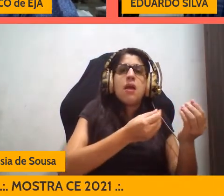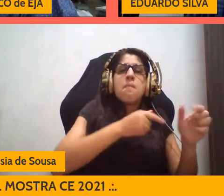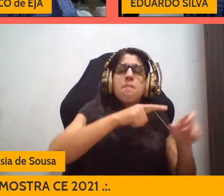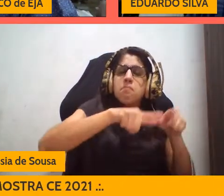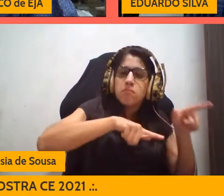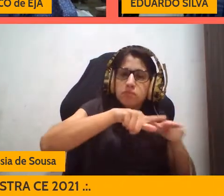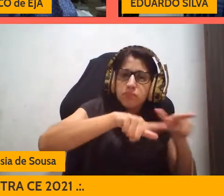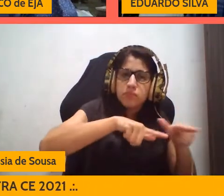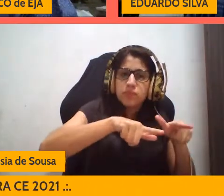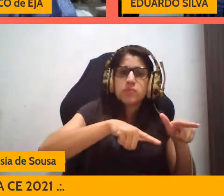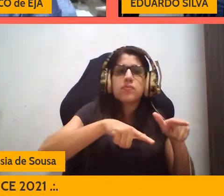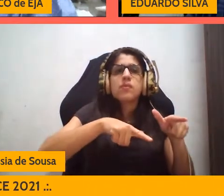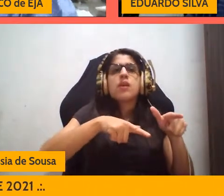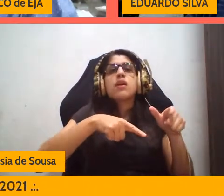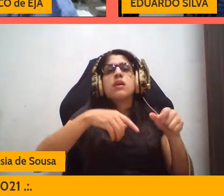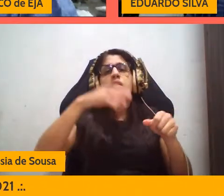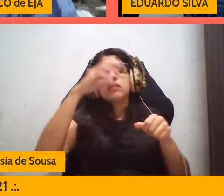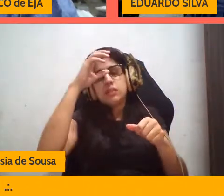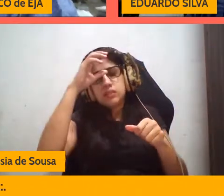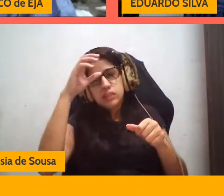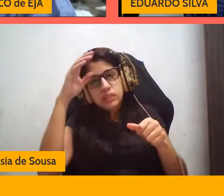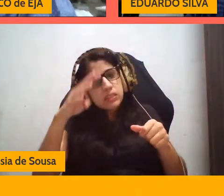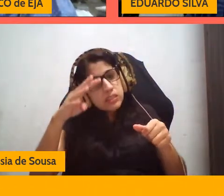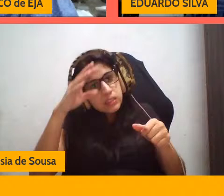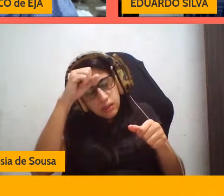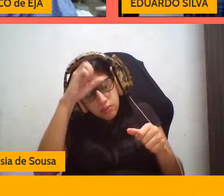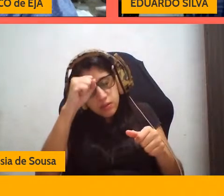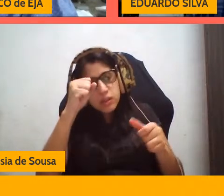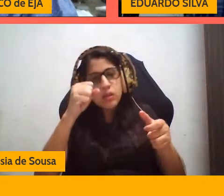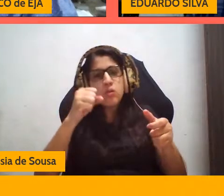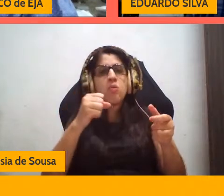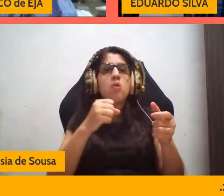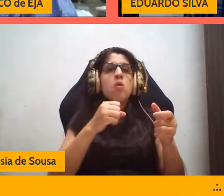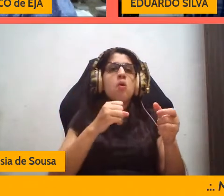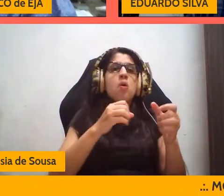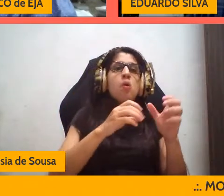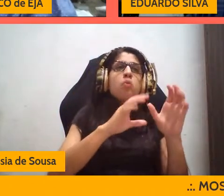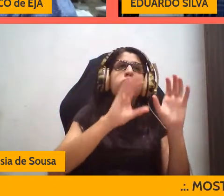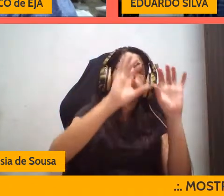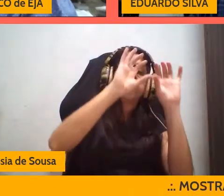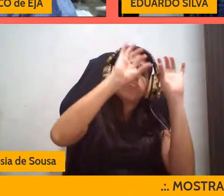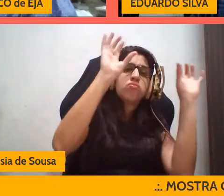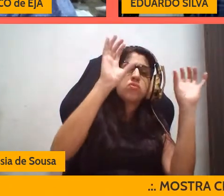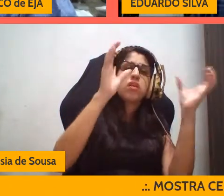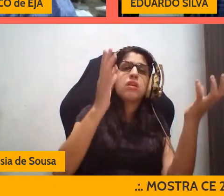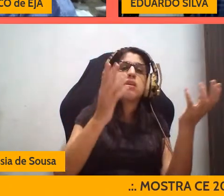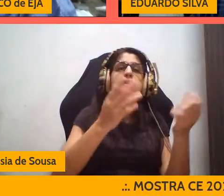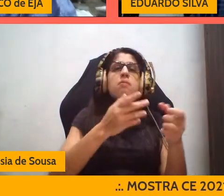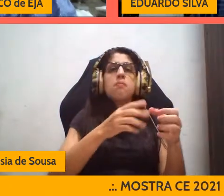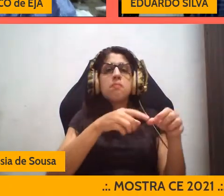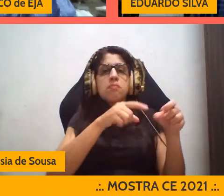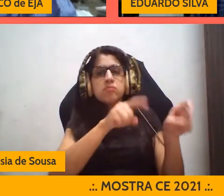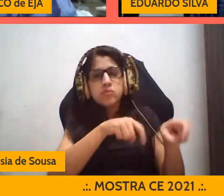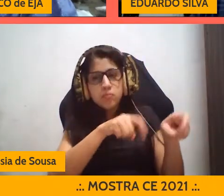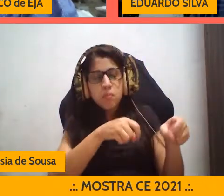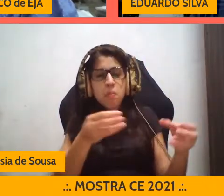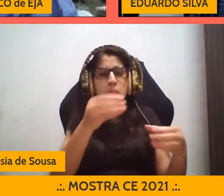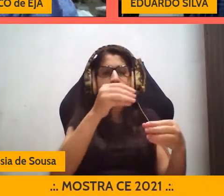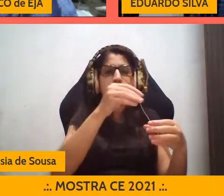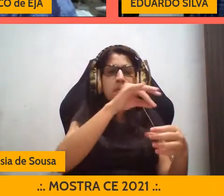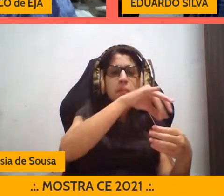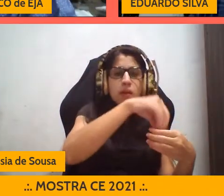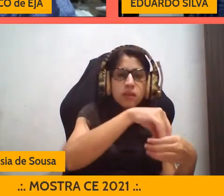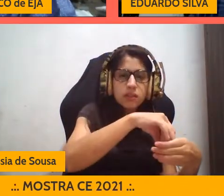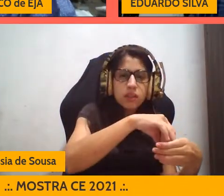sabia muito sobre o clima, sobre o tempo. Então, eu acho que esses conhecimentos se termina